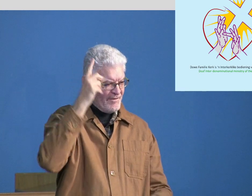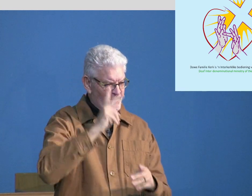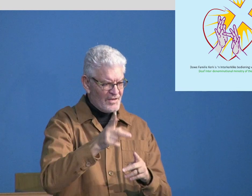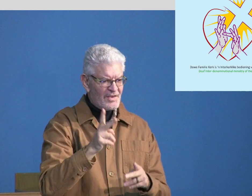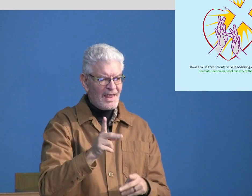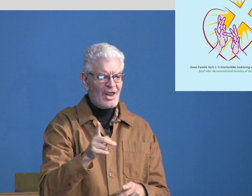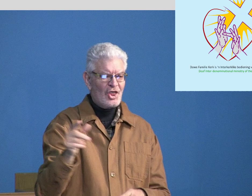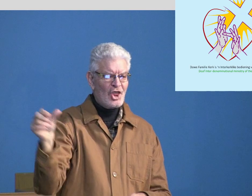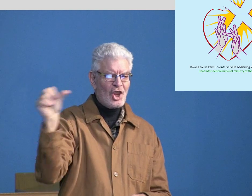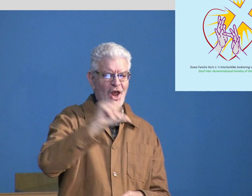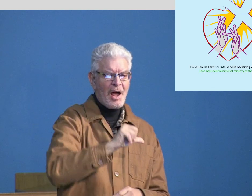kragprobleem gewees.